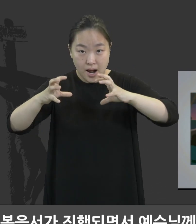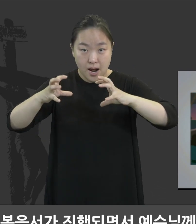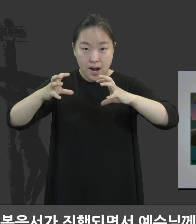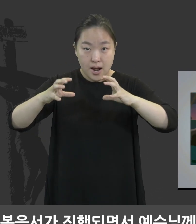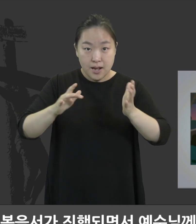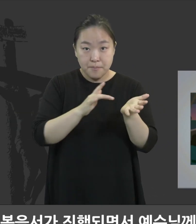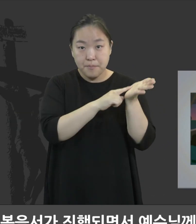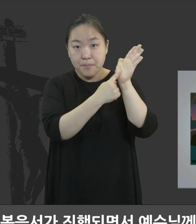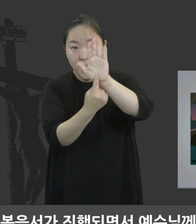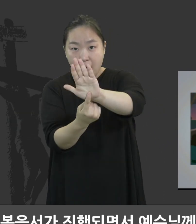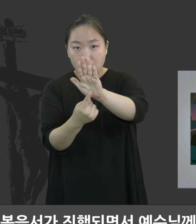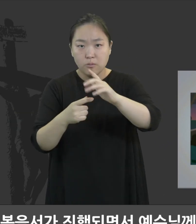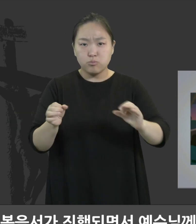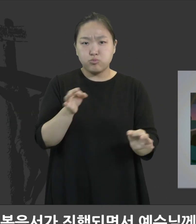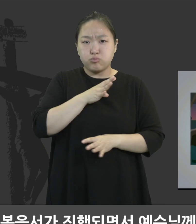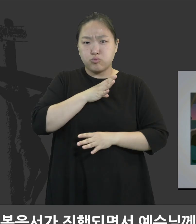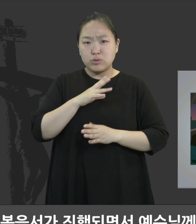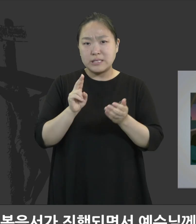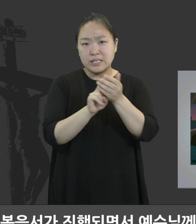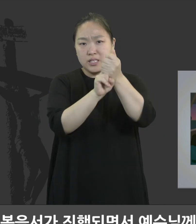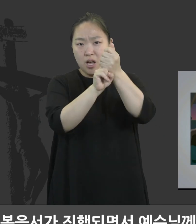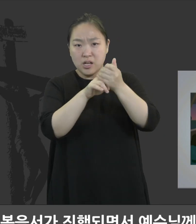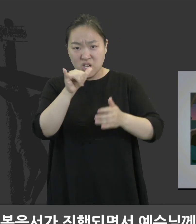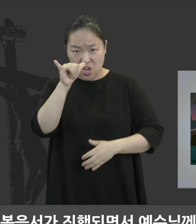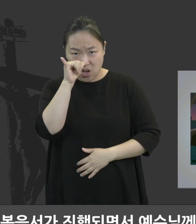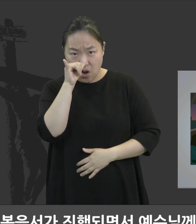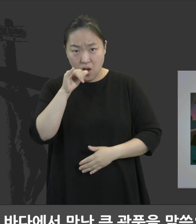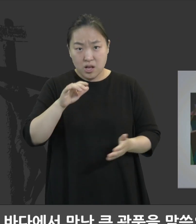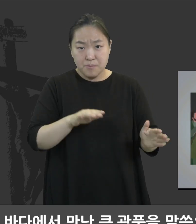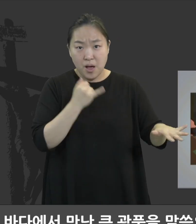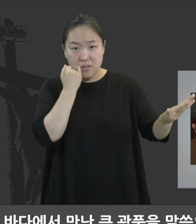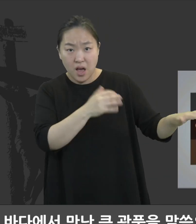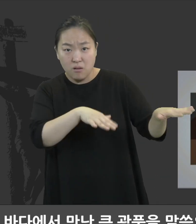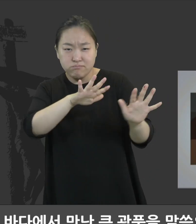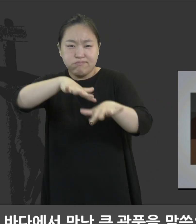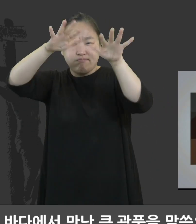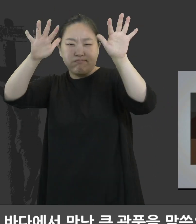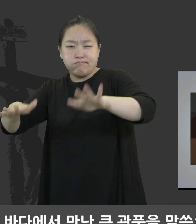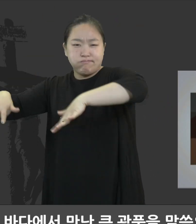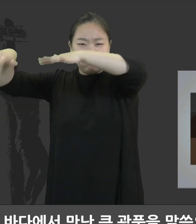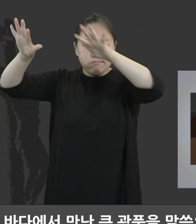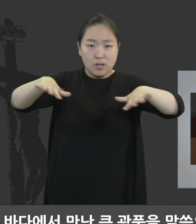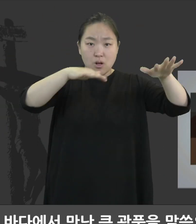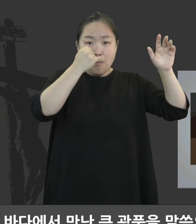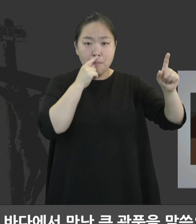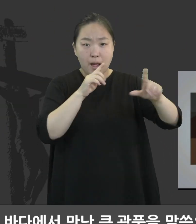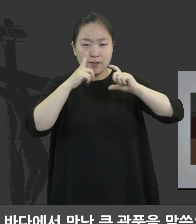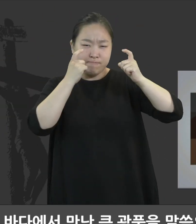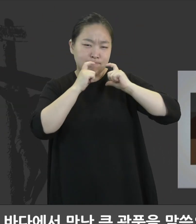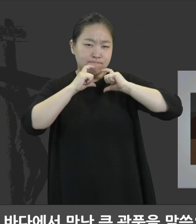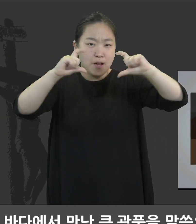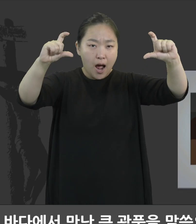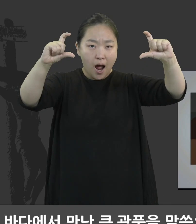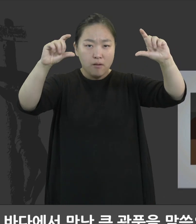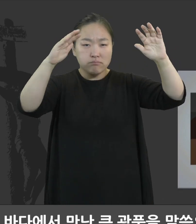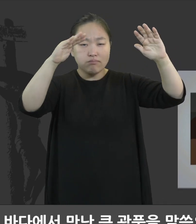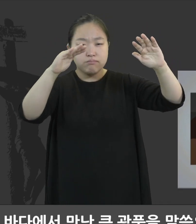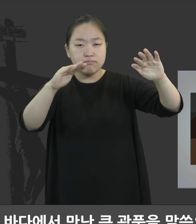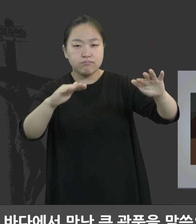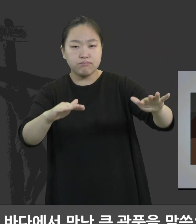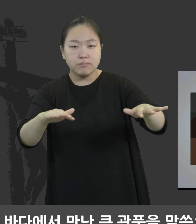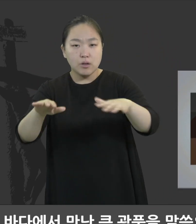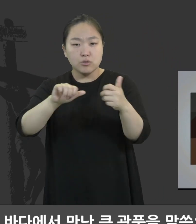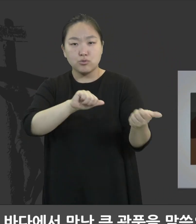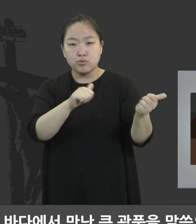나라가 능력으로 찾아오는 놀라운 기적들을 보여주십니다. 바다에서 만난 큰 광풍을 말씀으로